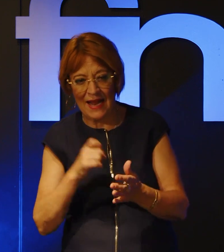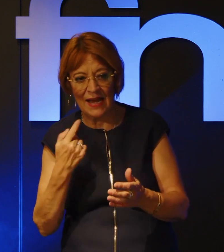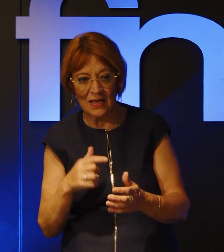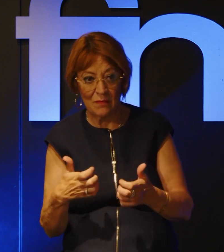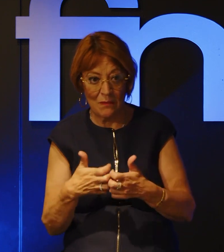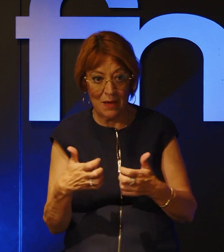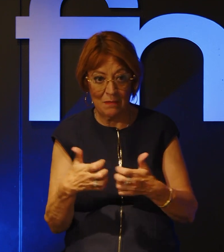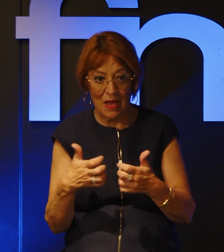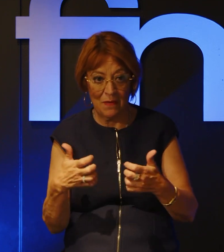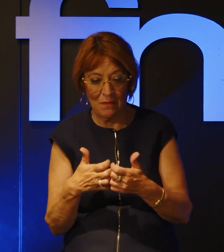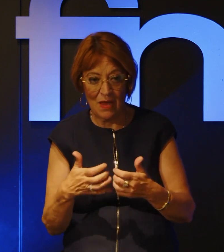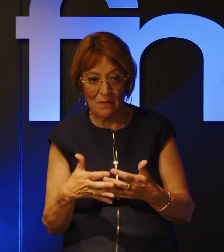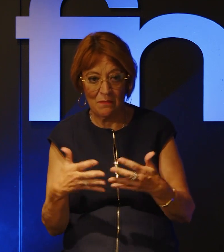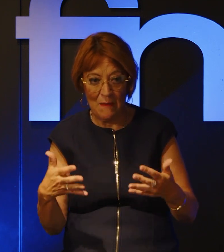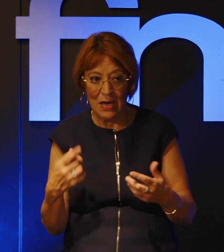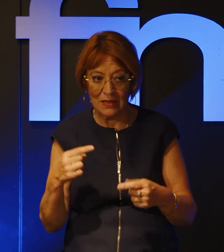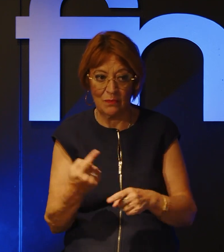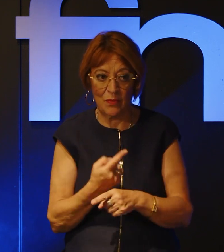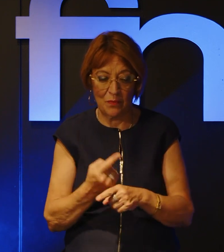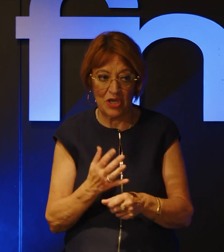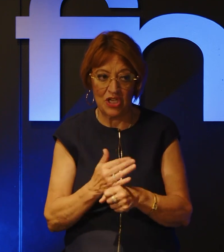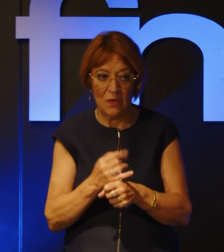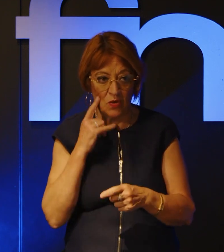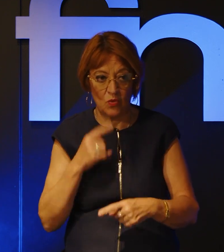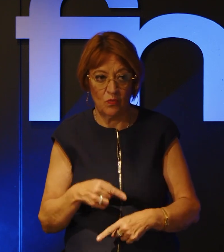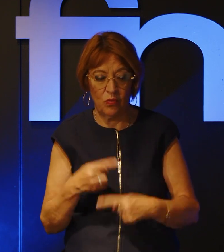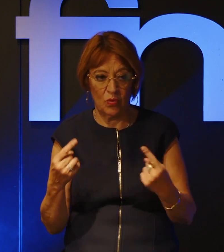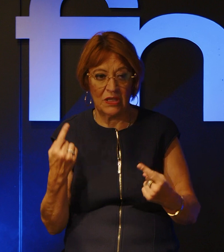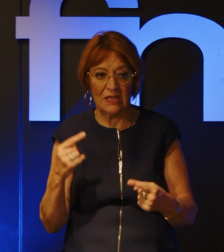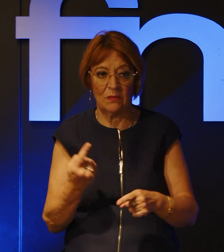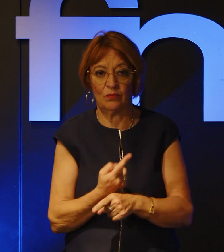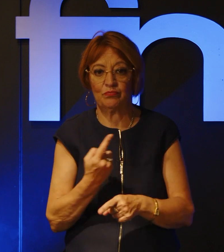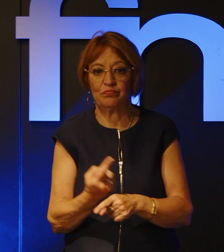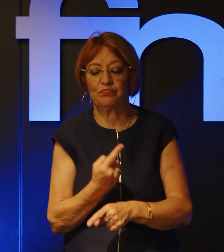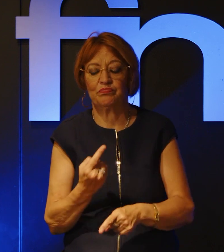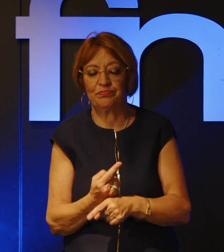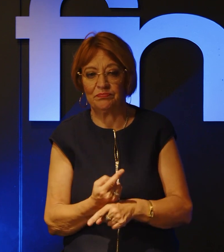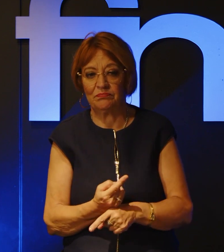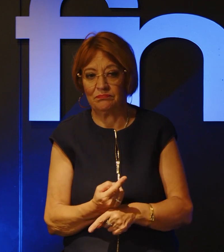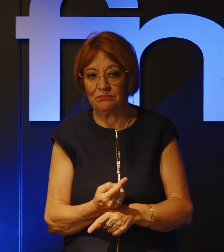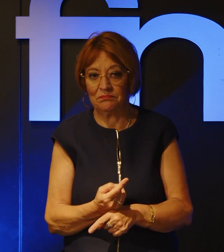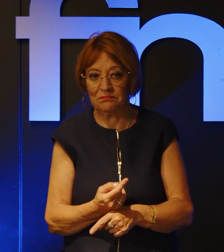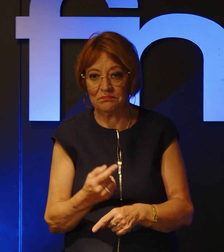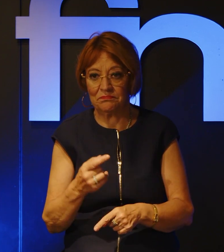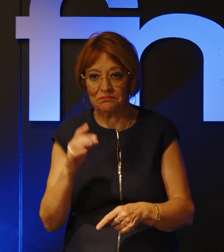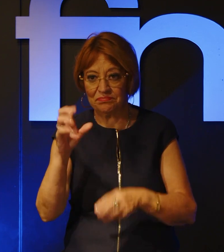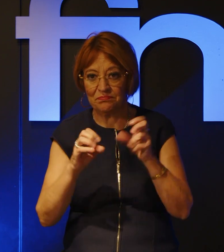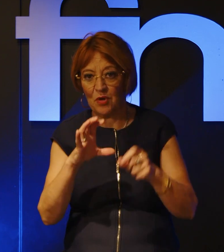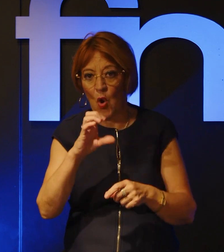conflito e sobretudo questões em conflito do espaço público que tem a ver com as questões coloniais e sou